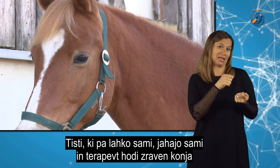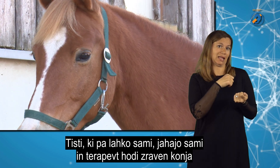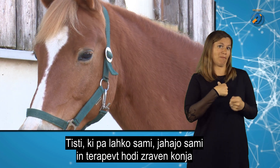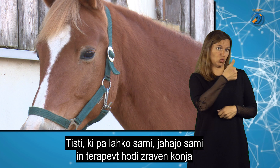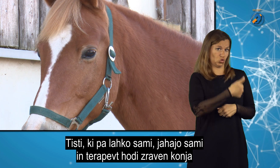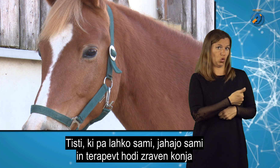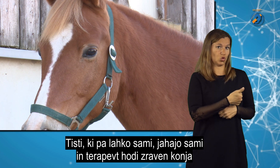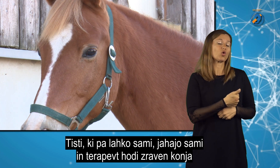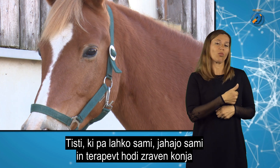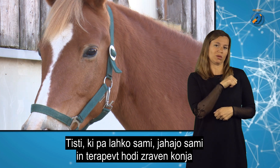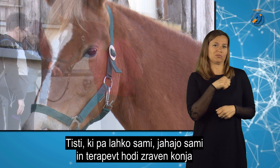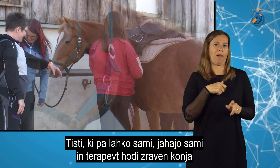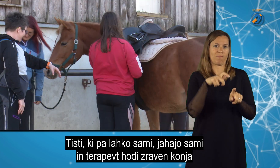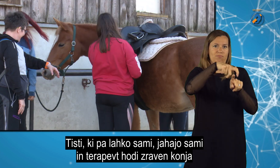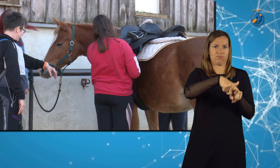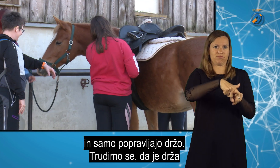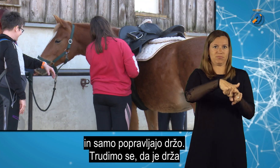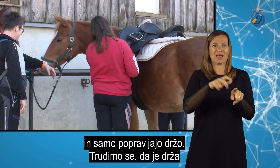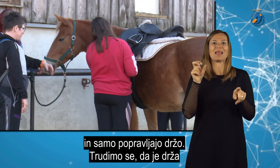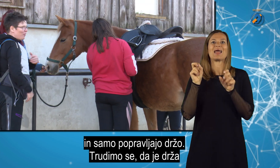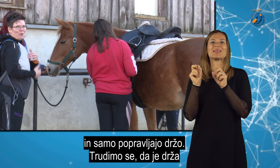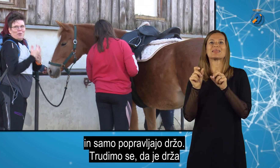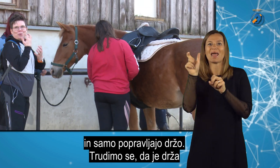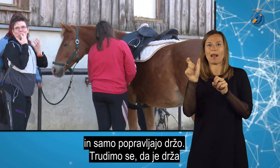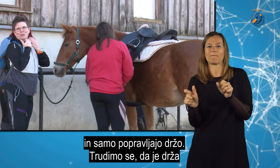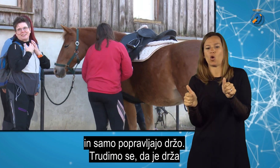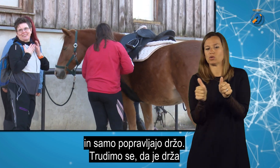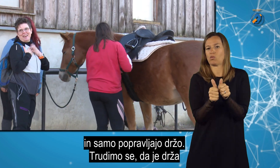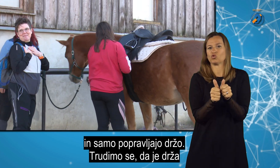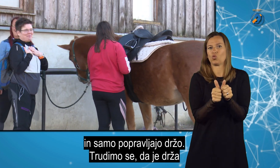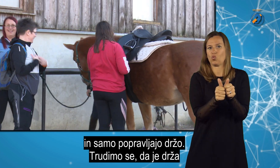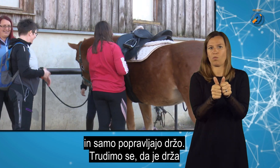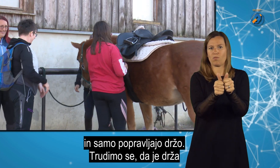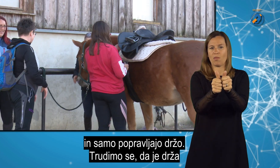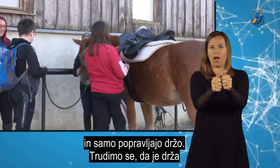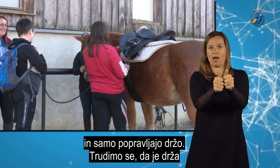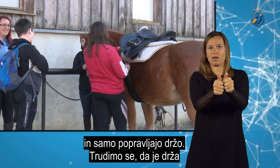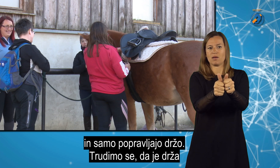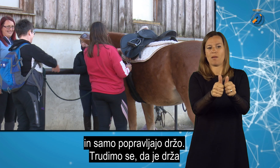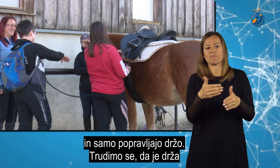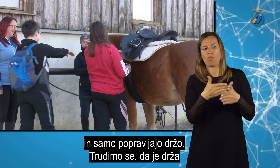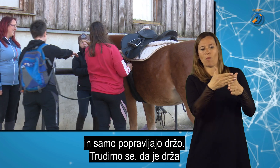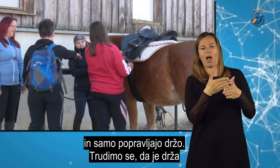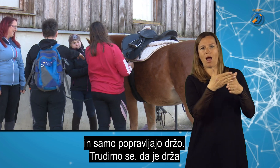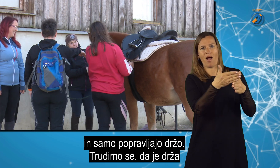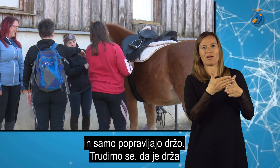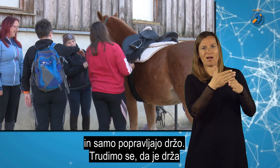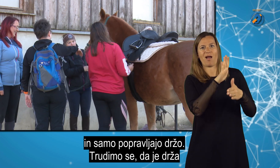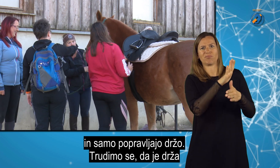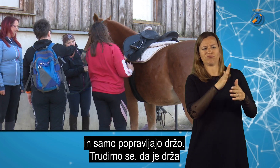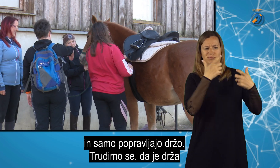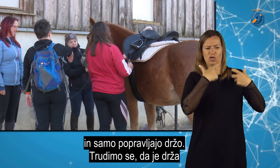tisti pa jih pač terapevt hodi zraven konja in jih v bistvu, kako rečem, popravlja njihovo držo in probamo